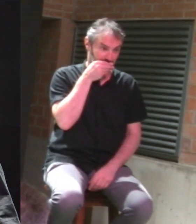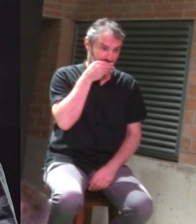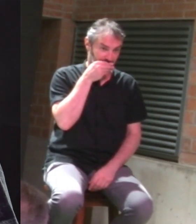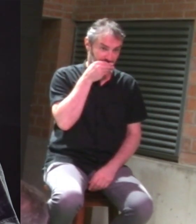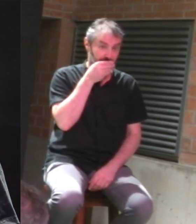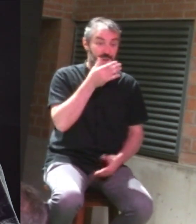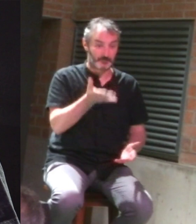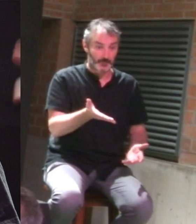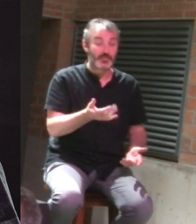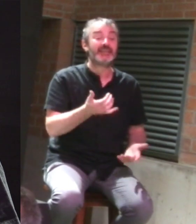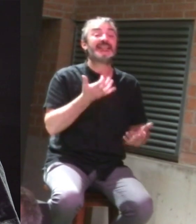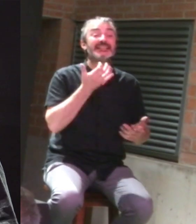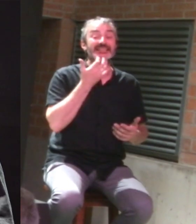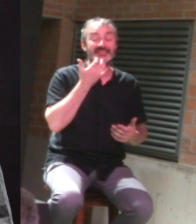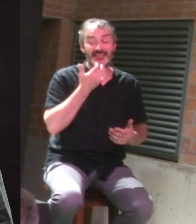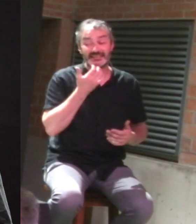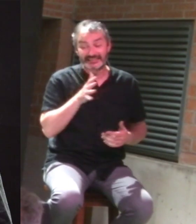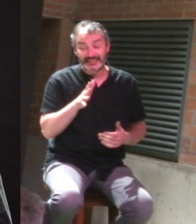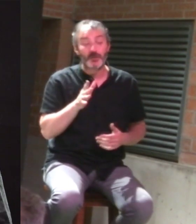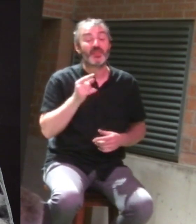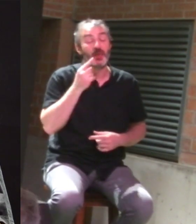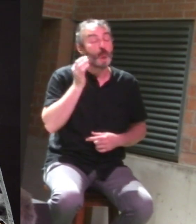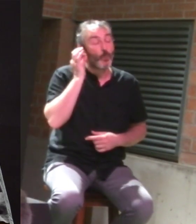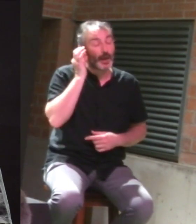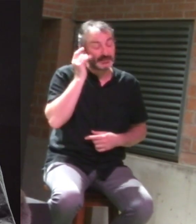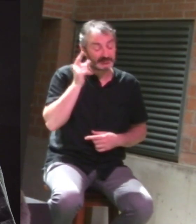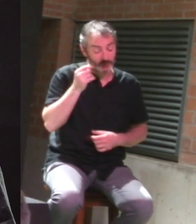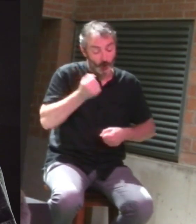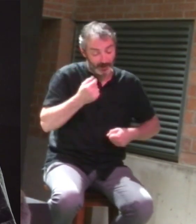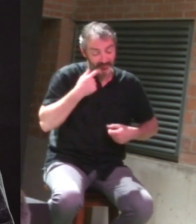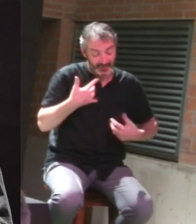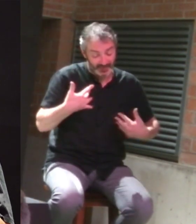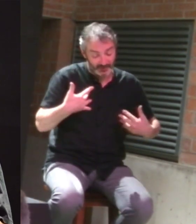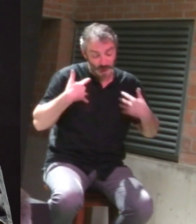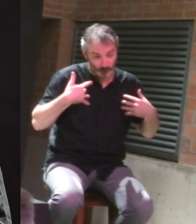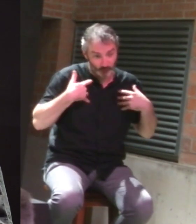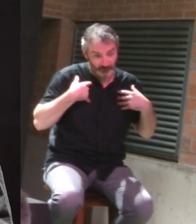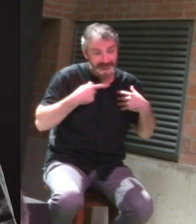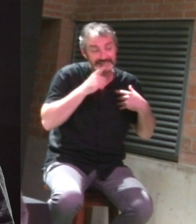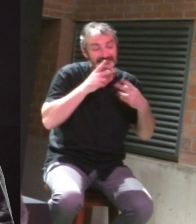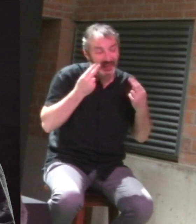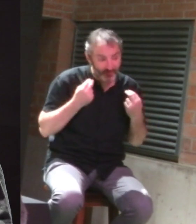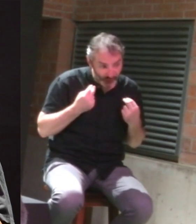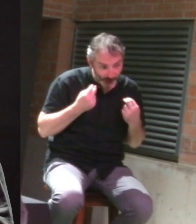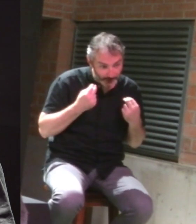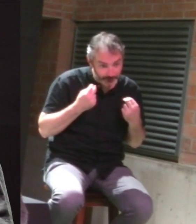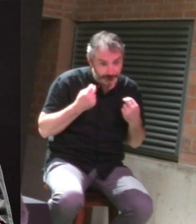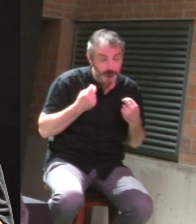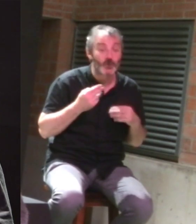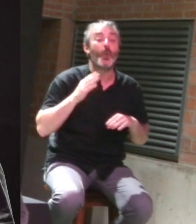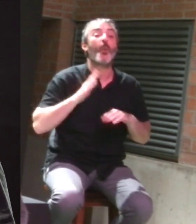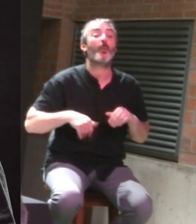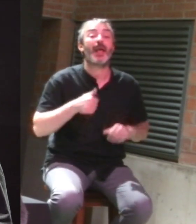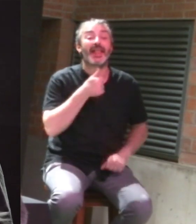Dice el escrito que si las obreras sufrían en silencio y con indiferencia, y vuelvo a citar, era por